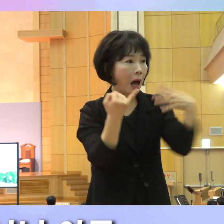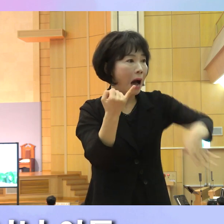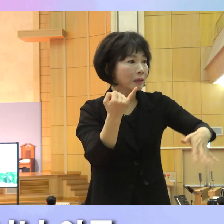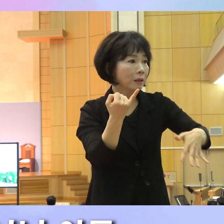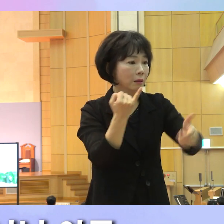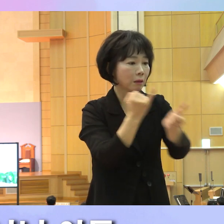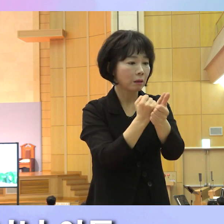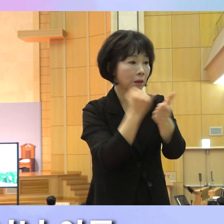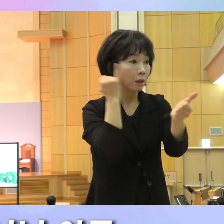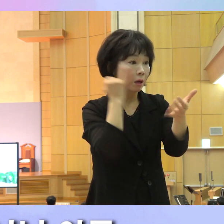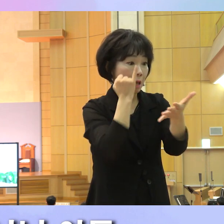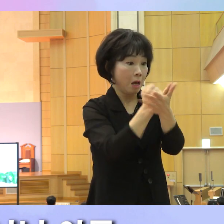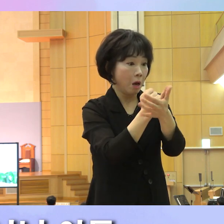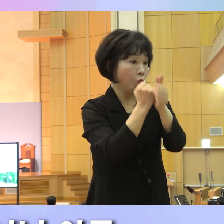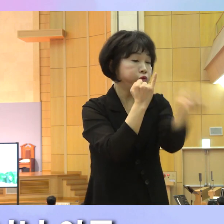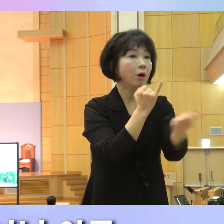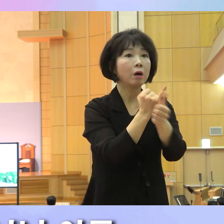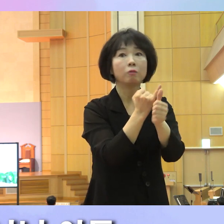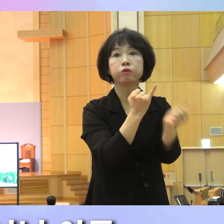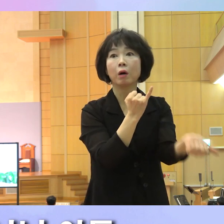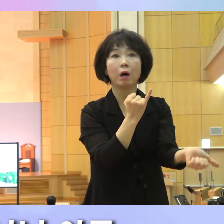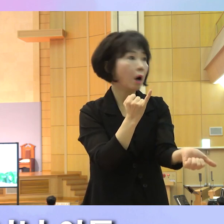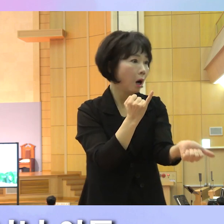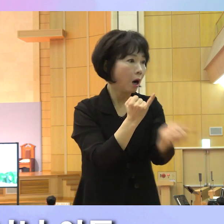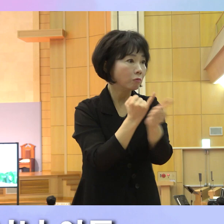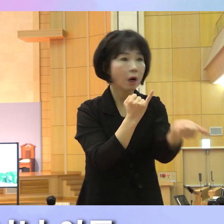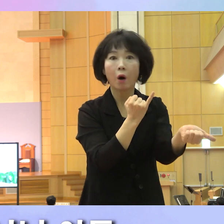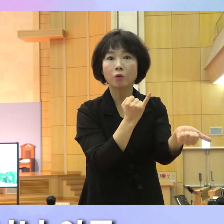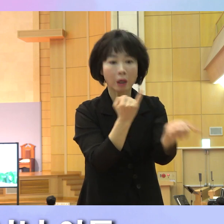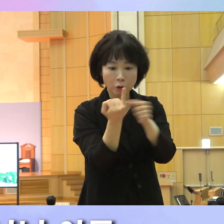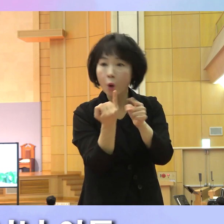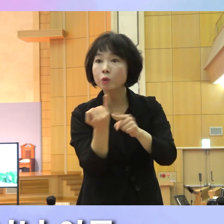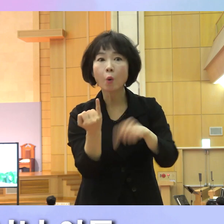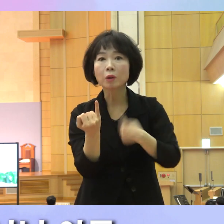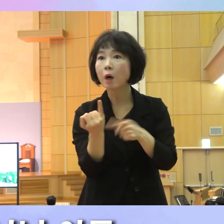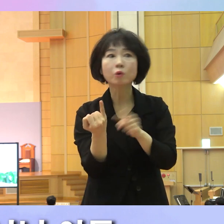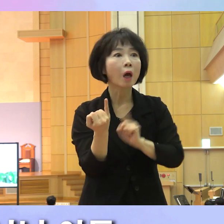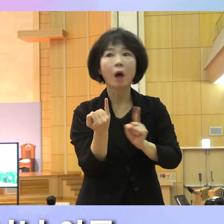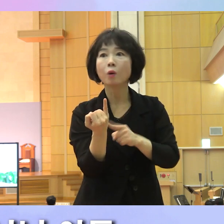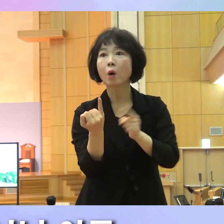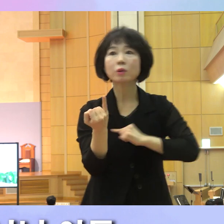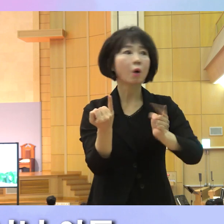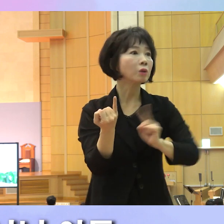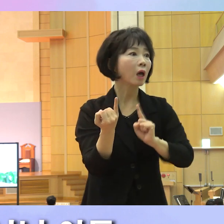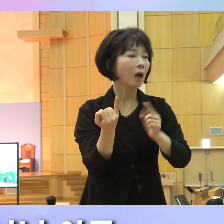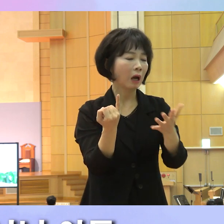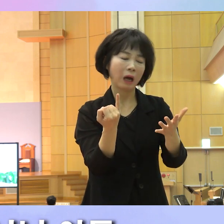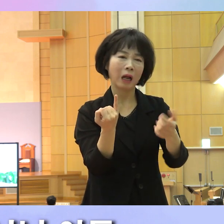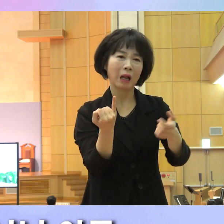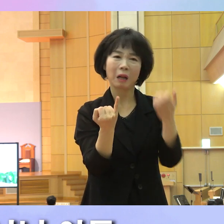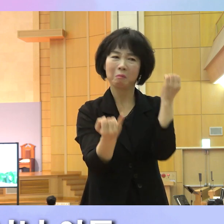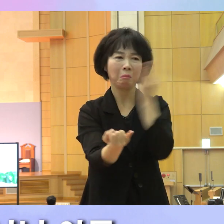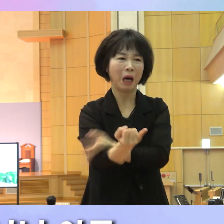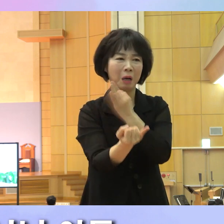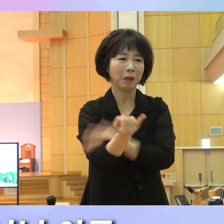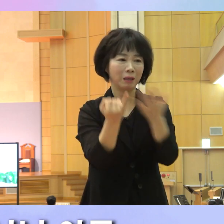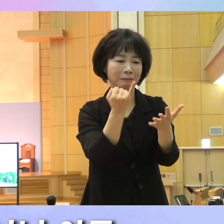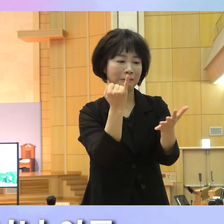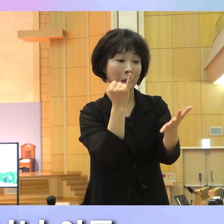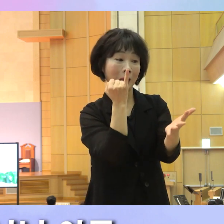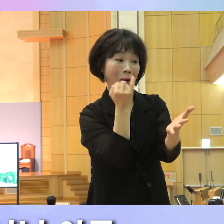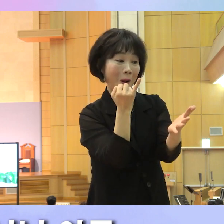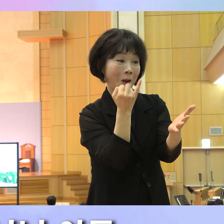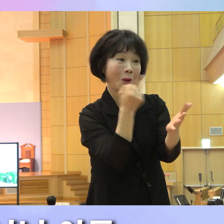그 맏아들의 아내 되시는 분이 바로 밑에 시동생하고 다시